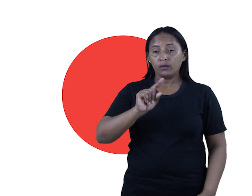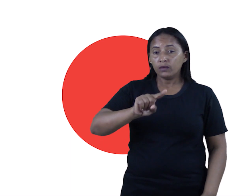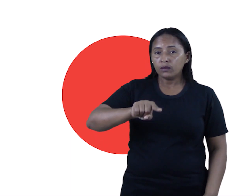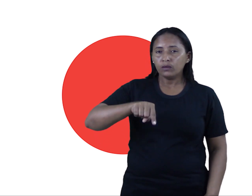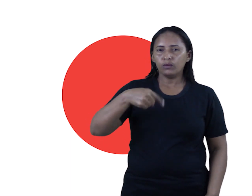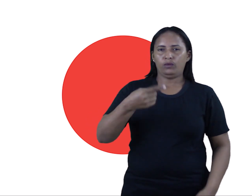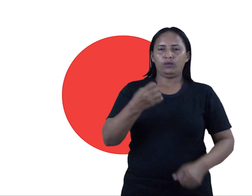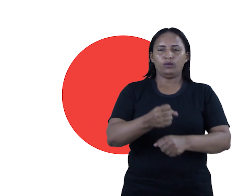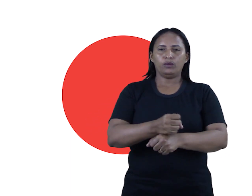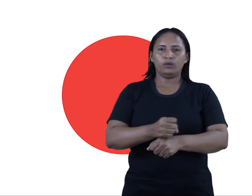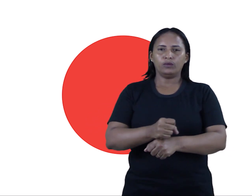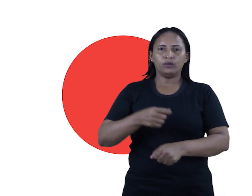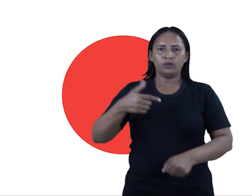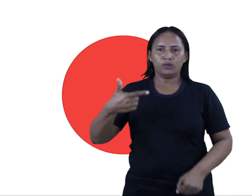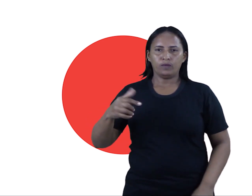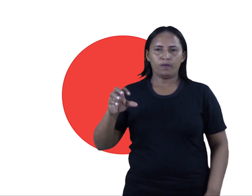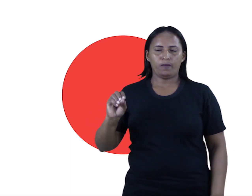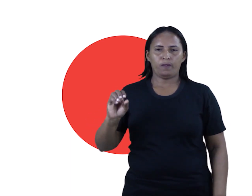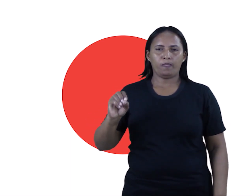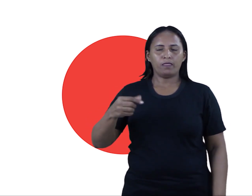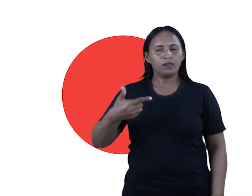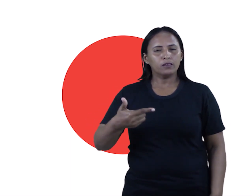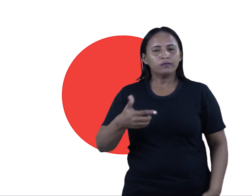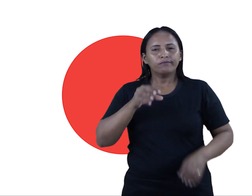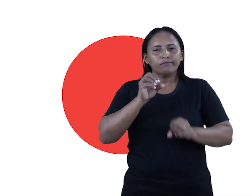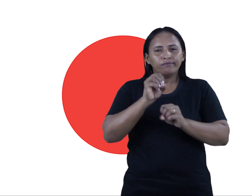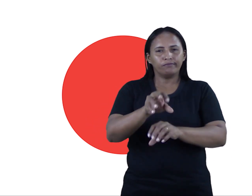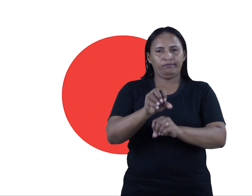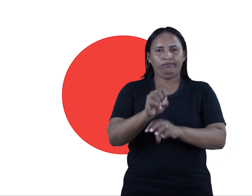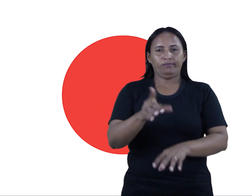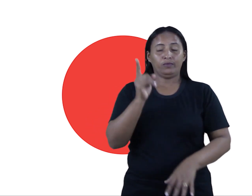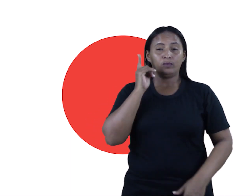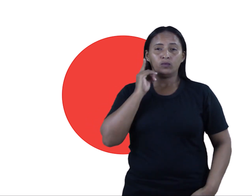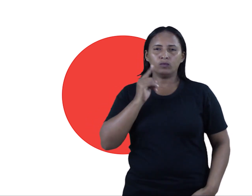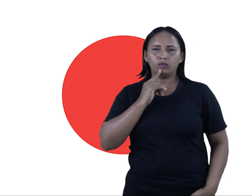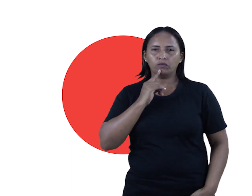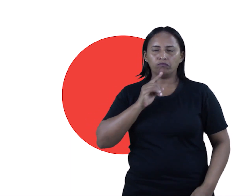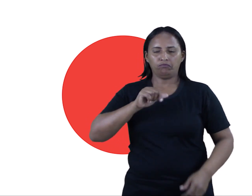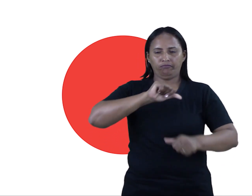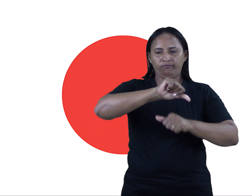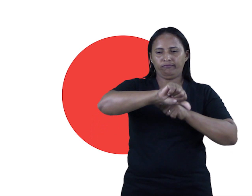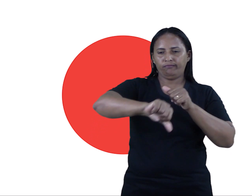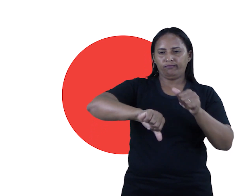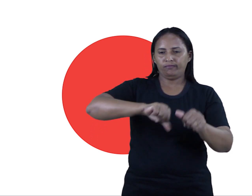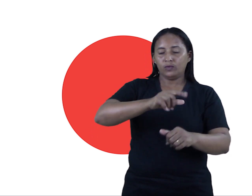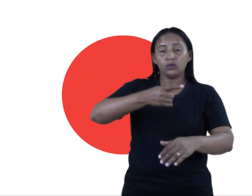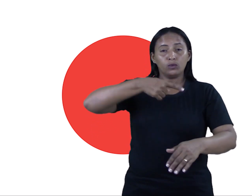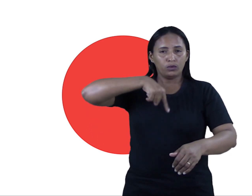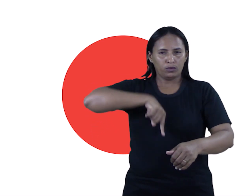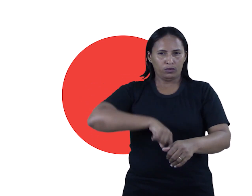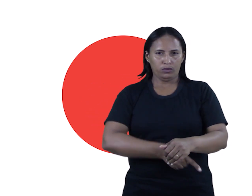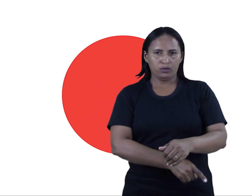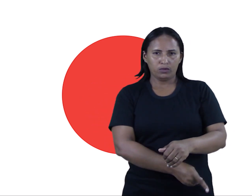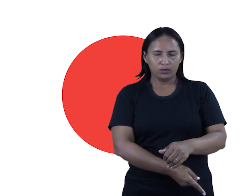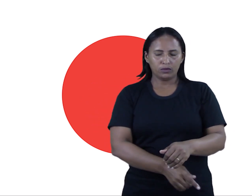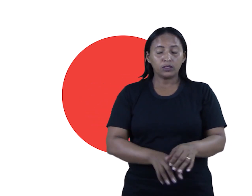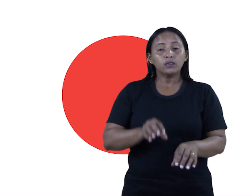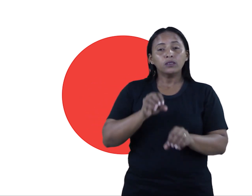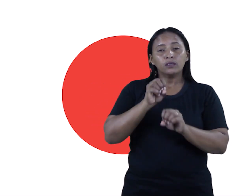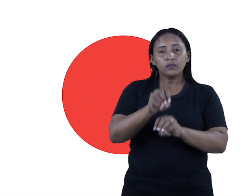Contudo, após 2002, o ensino de surdos passou por transformações profundas. A escolaridade de surdo